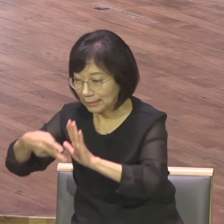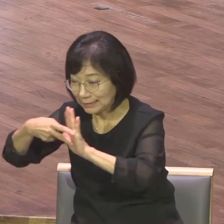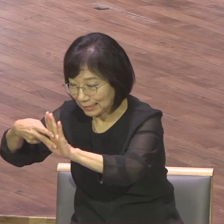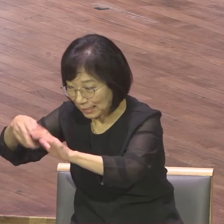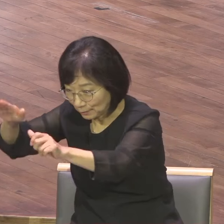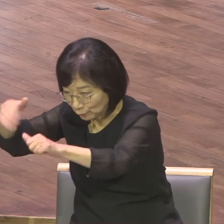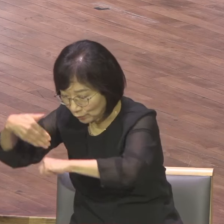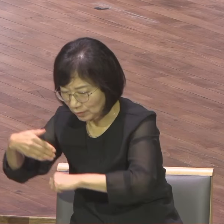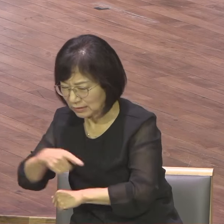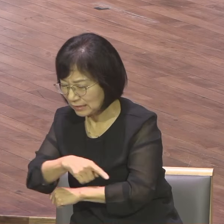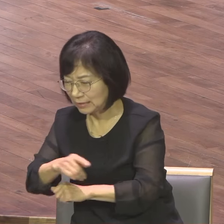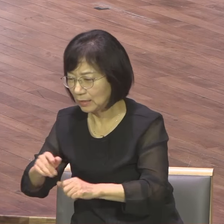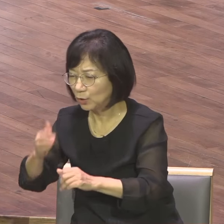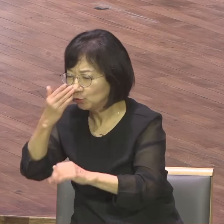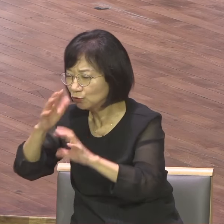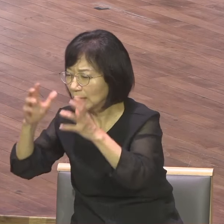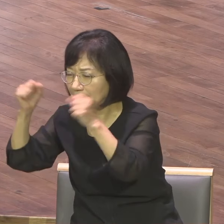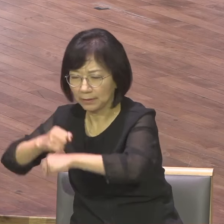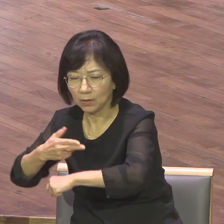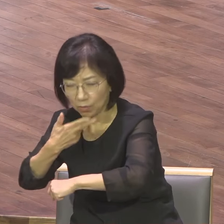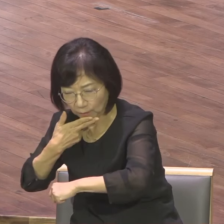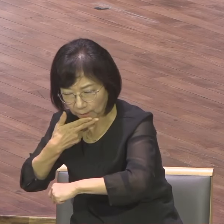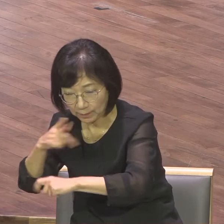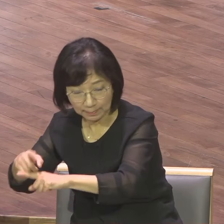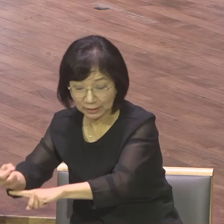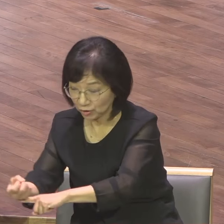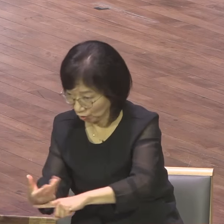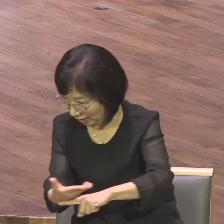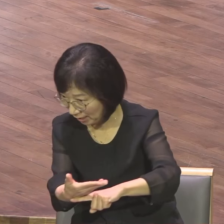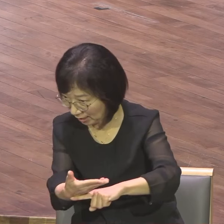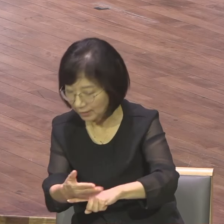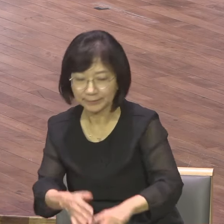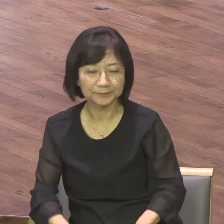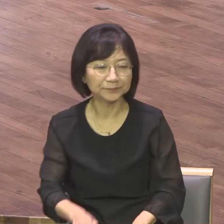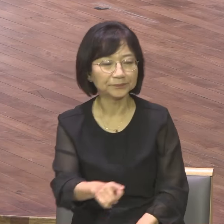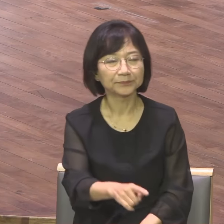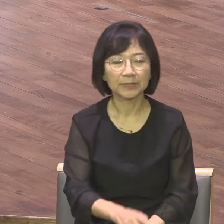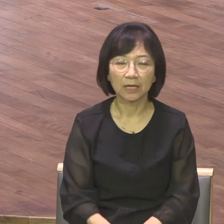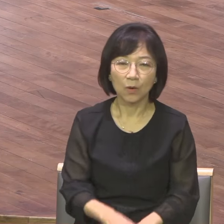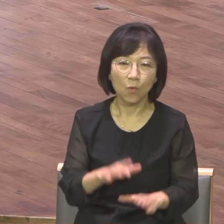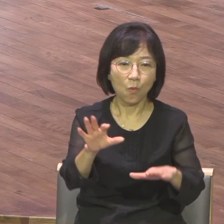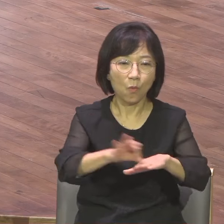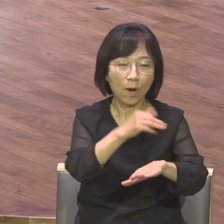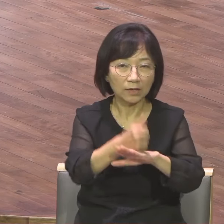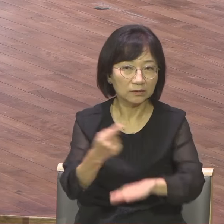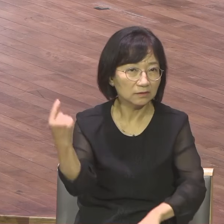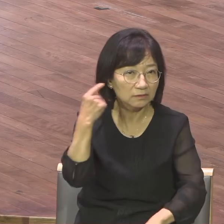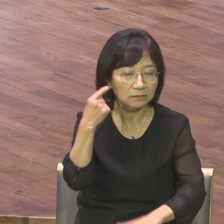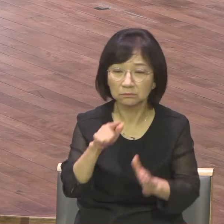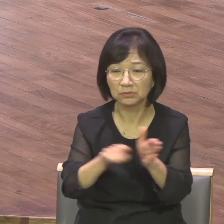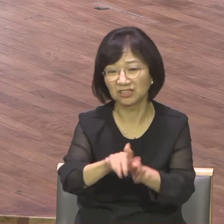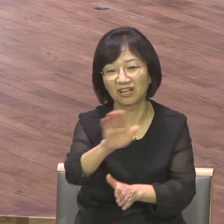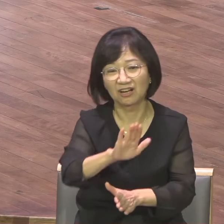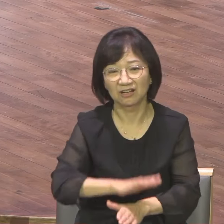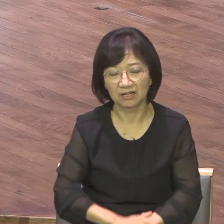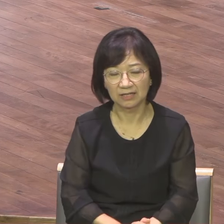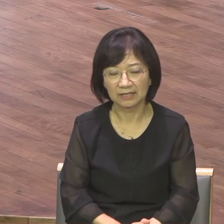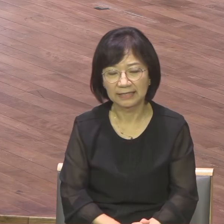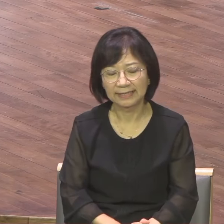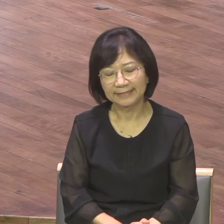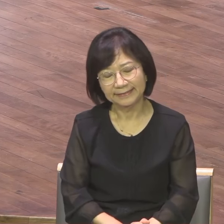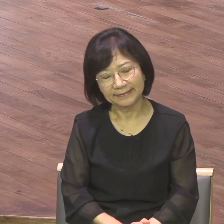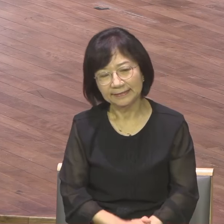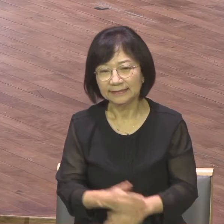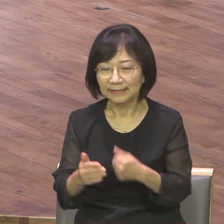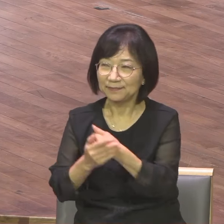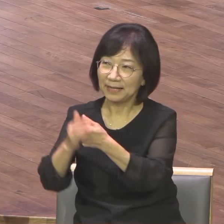왕에게 전달했지만은 이 아스 왕은 이것을 제대로 믿질 않았어요. 그래서 하나님께서 아스에게